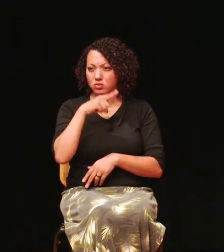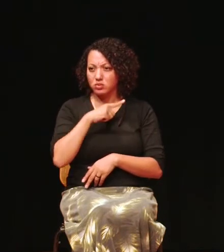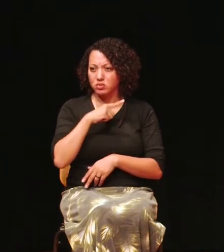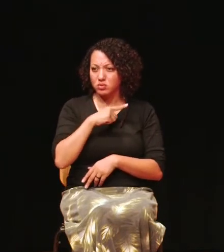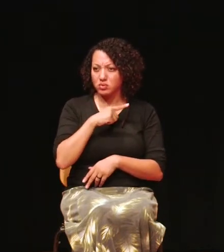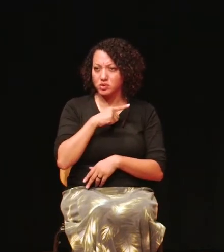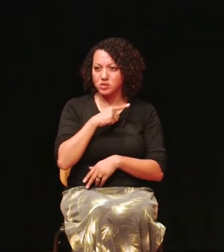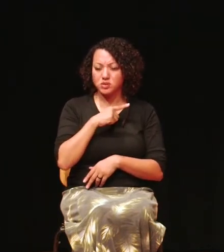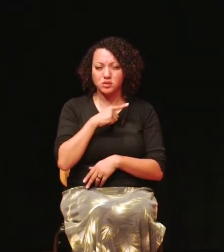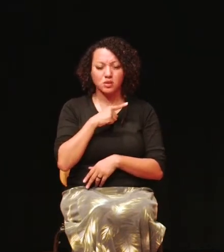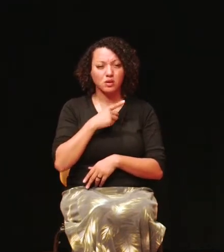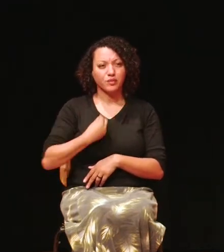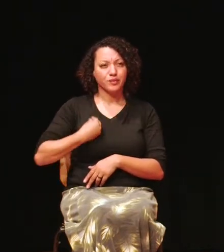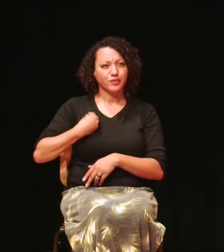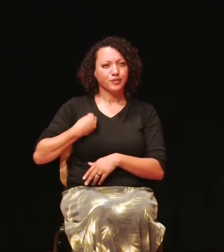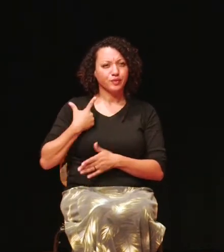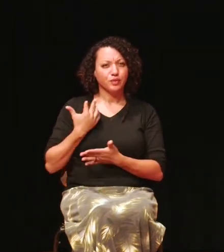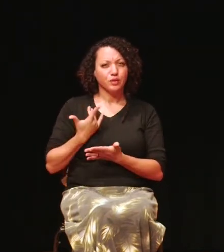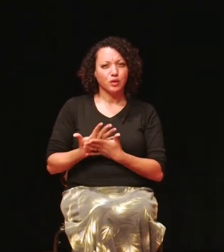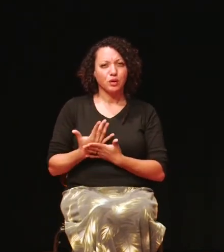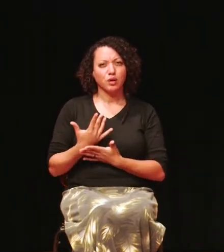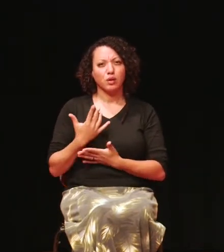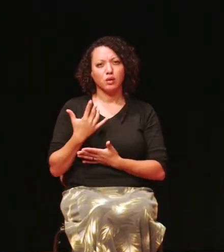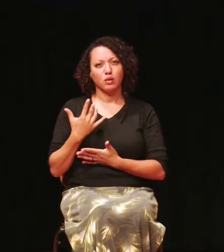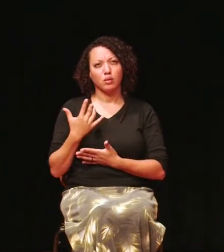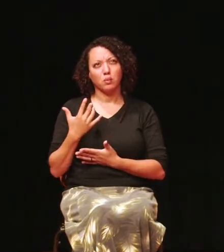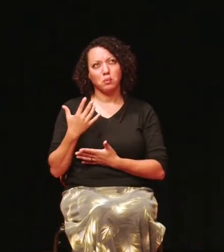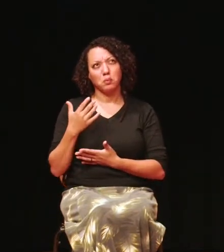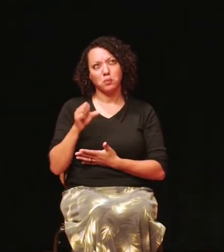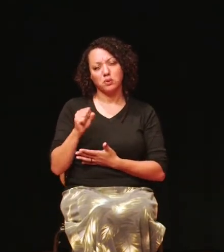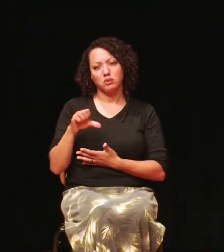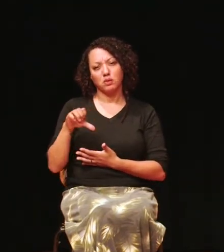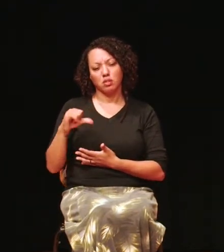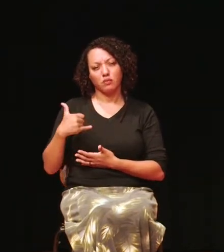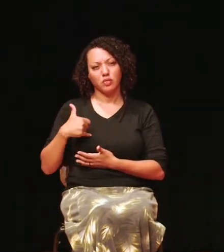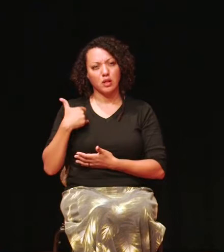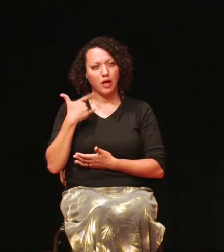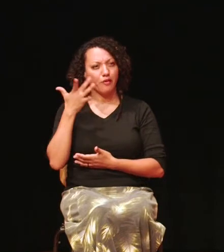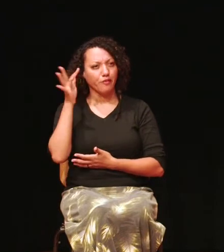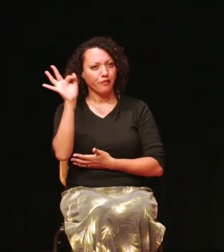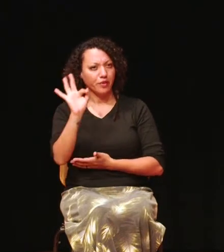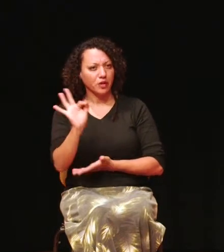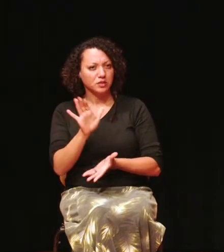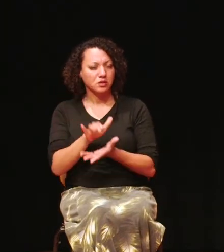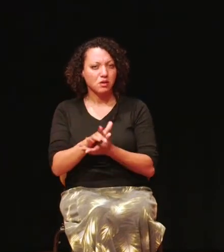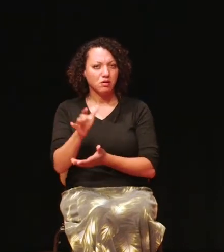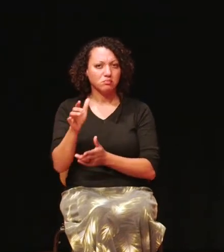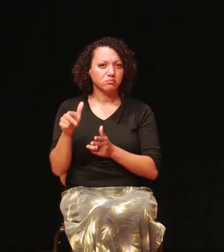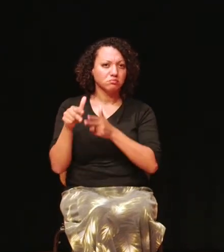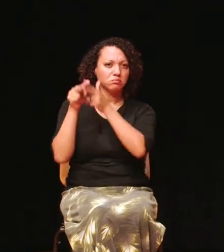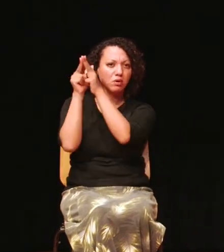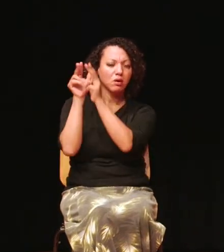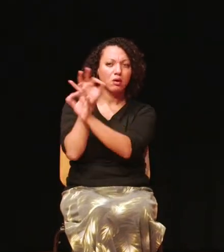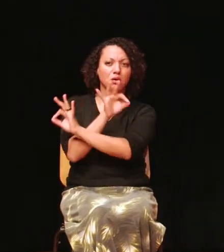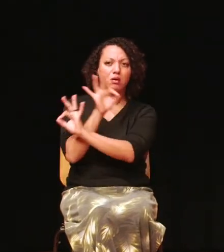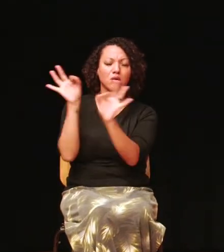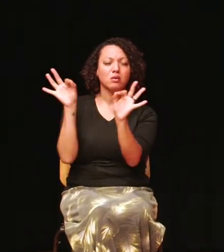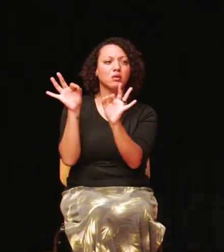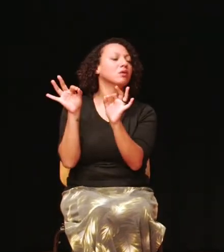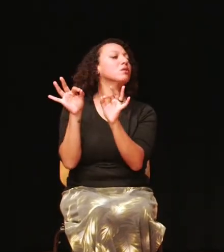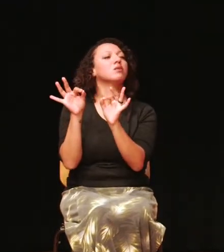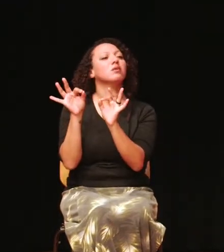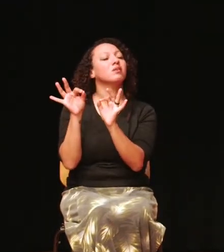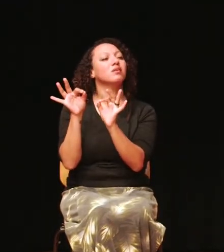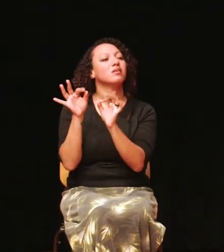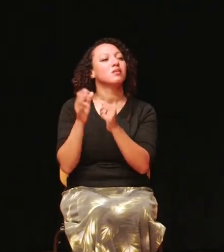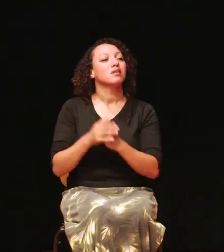delas viveu até 89 anos, feliz, casada em Paris, ótima,